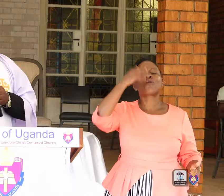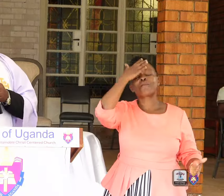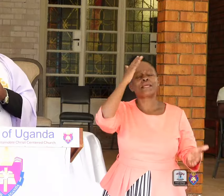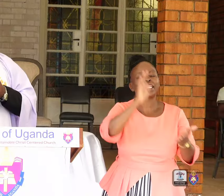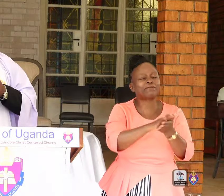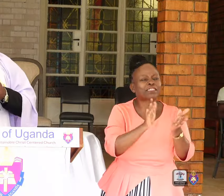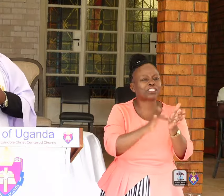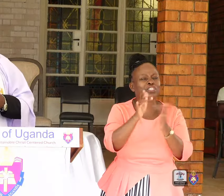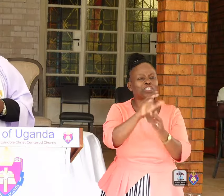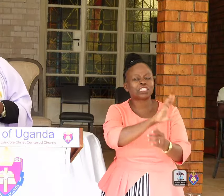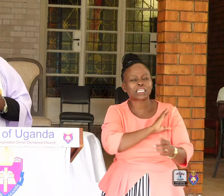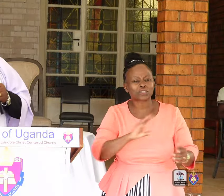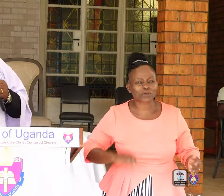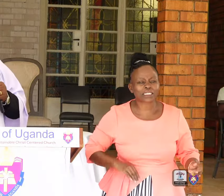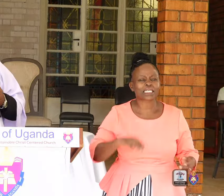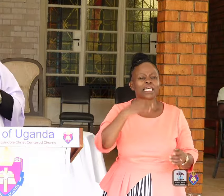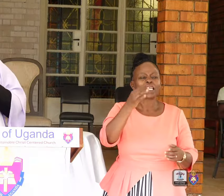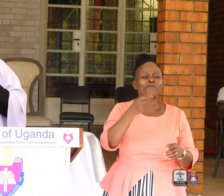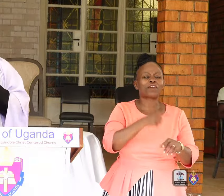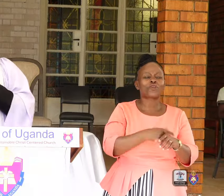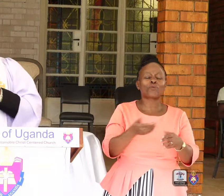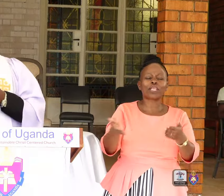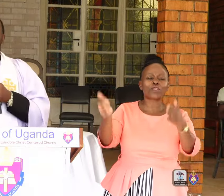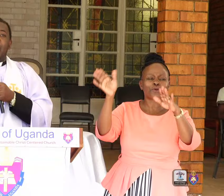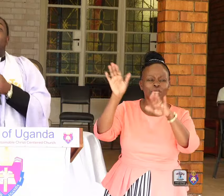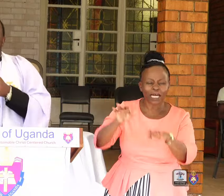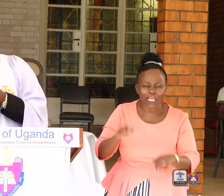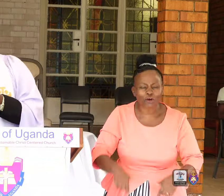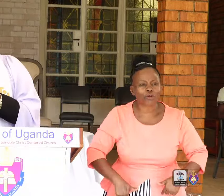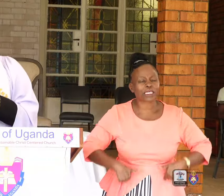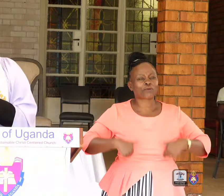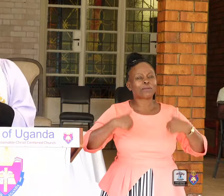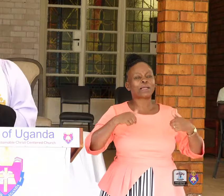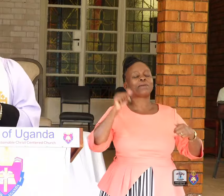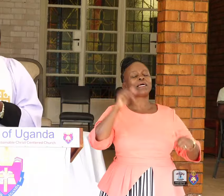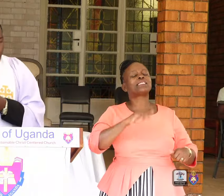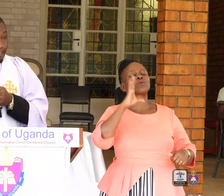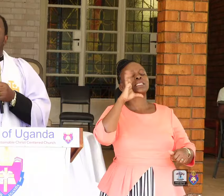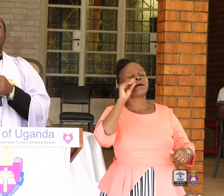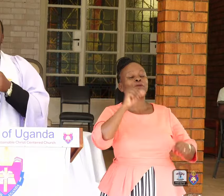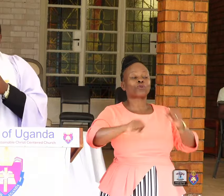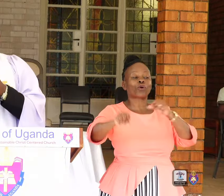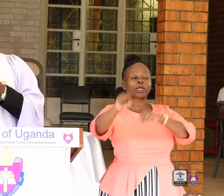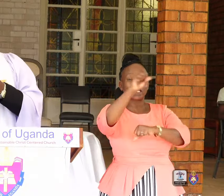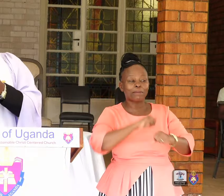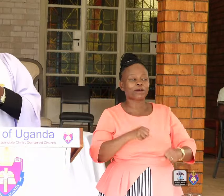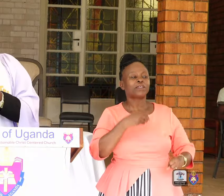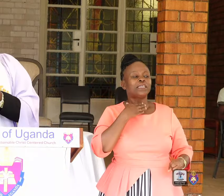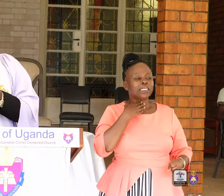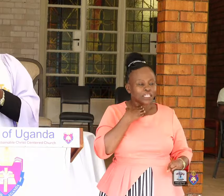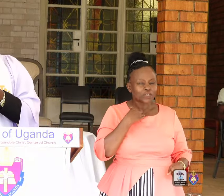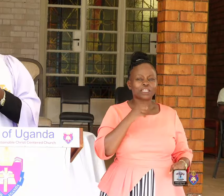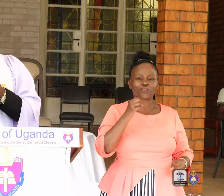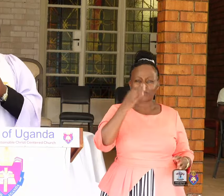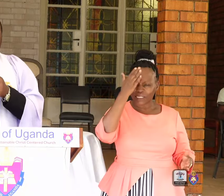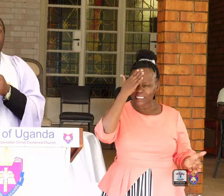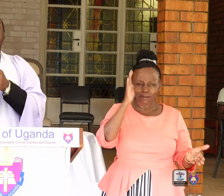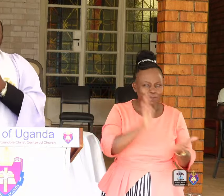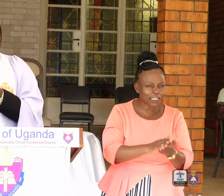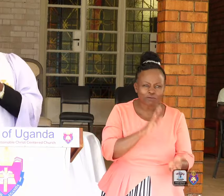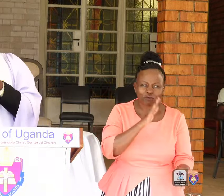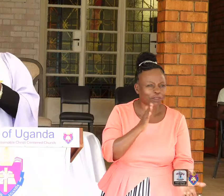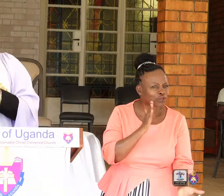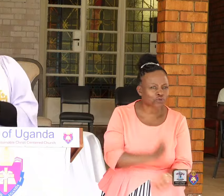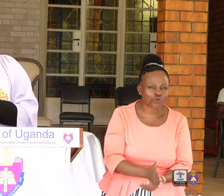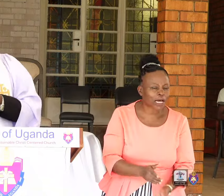ne bw'abanga afudde aliba mulamu. Ekyo kye njogerako. Teweetaaga kumala kukikkiriza ky'okuba ekituufu.